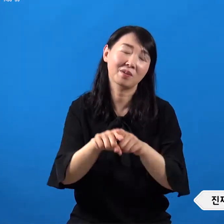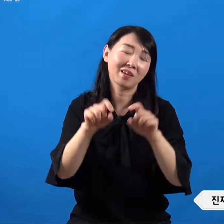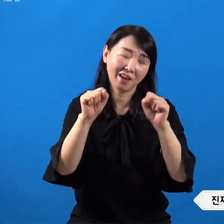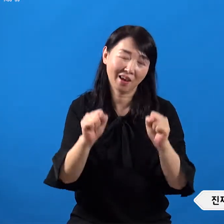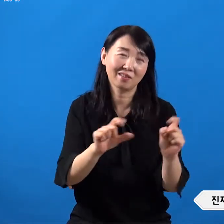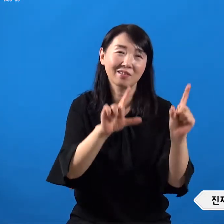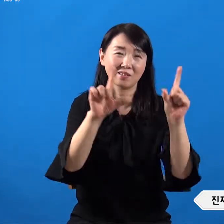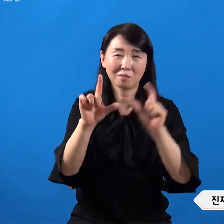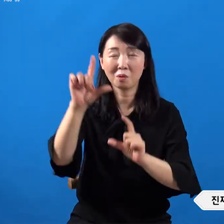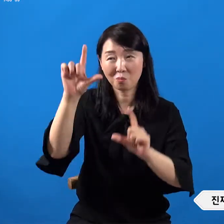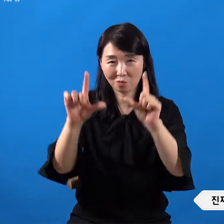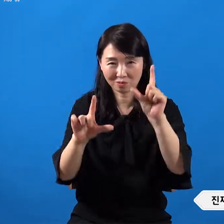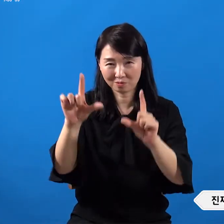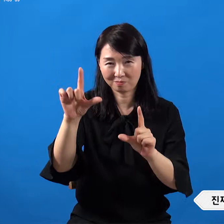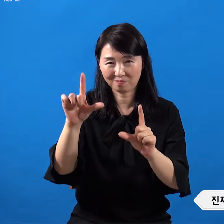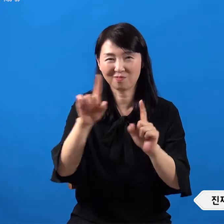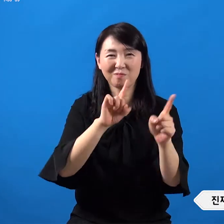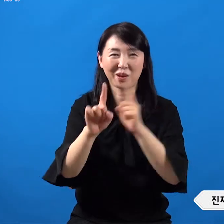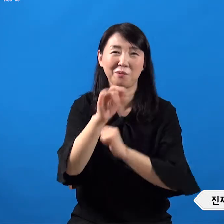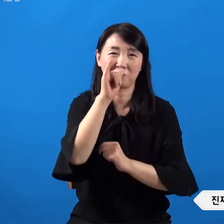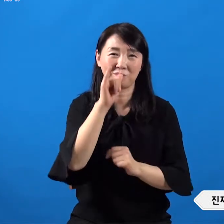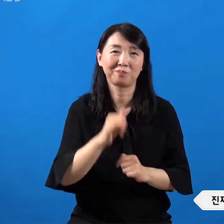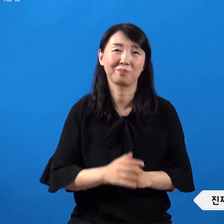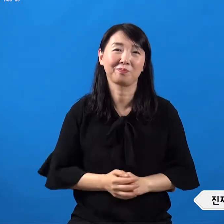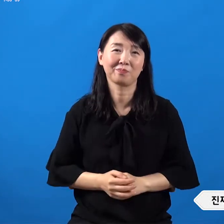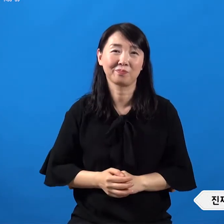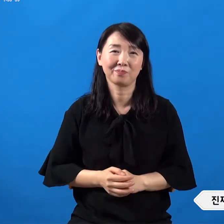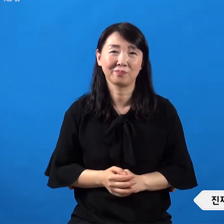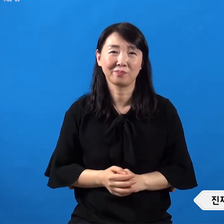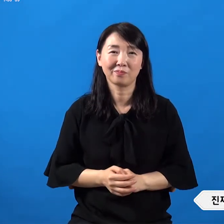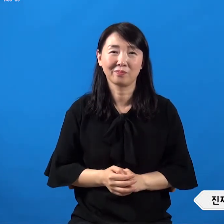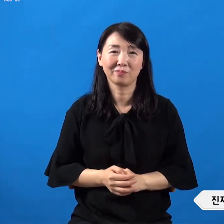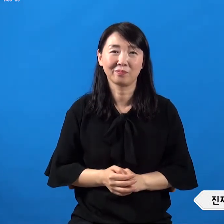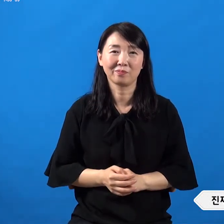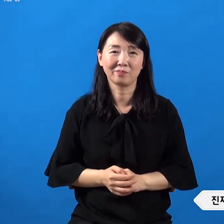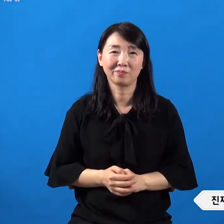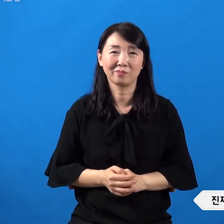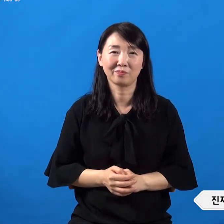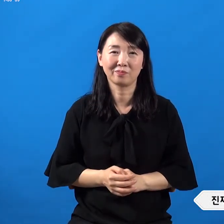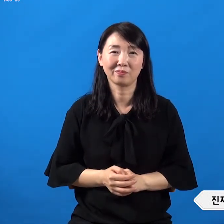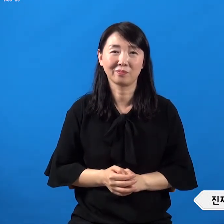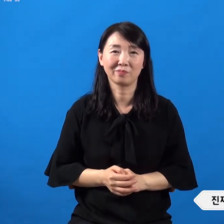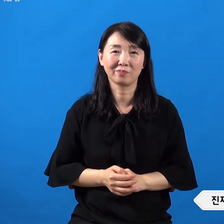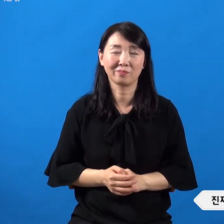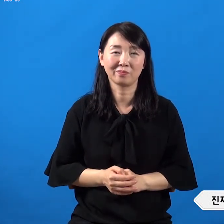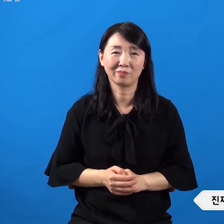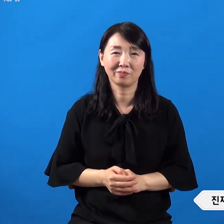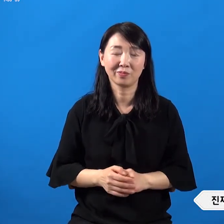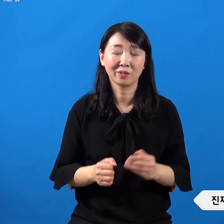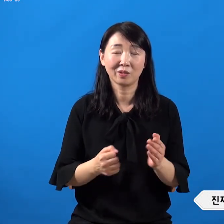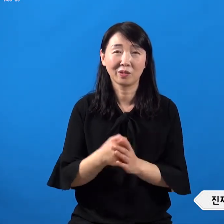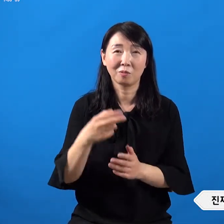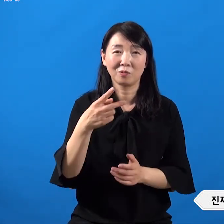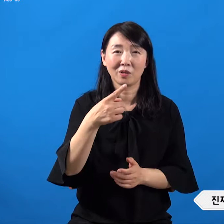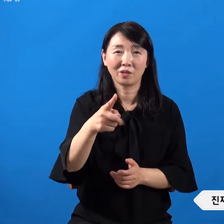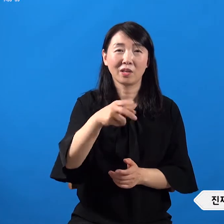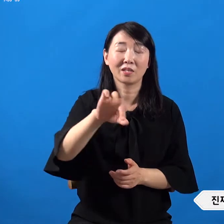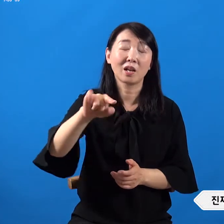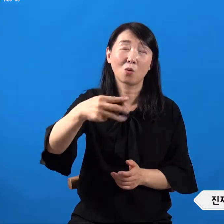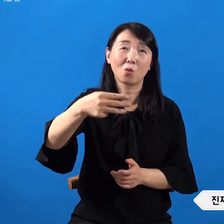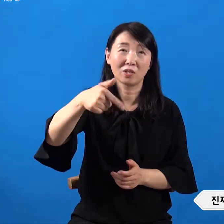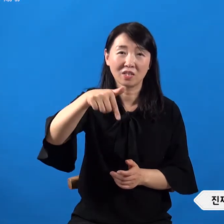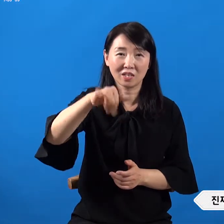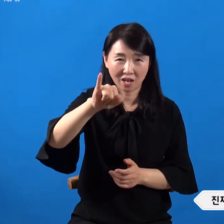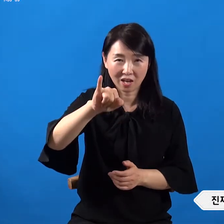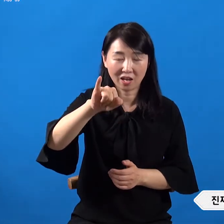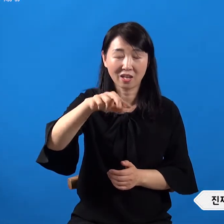삶의 모습을 성경은 말씀하고 있습니다. 그래서 데살로니가전서 5장